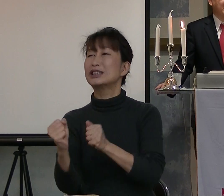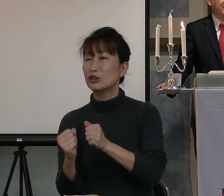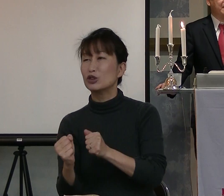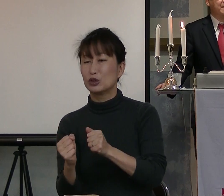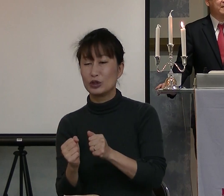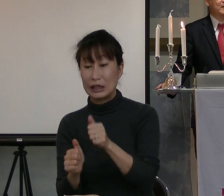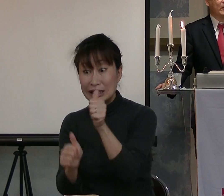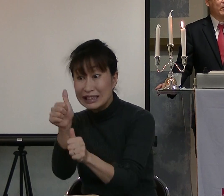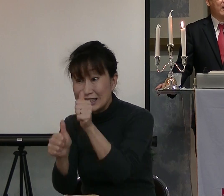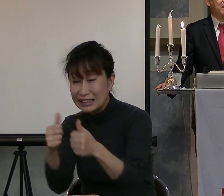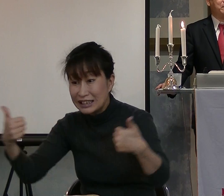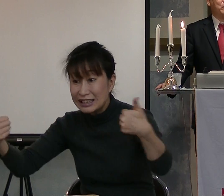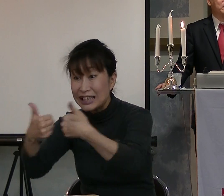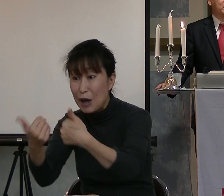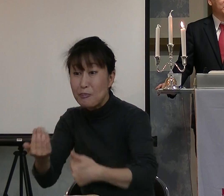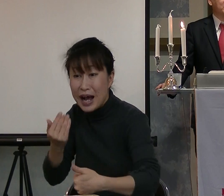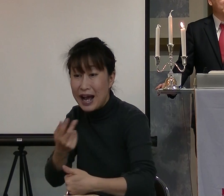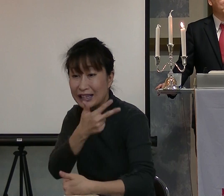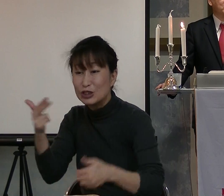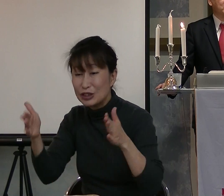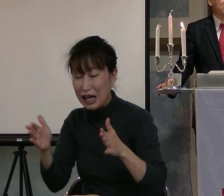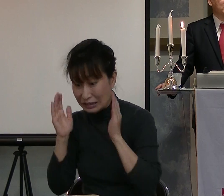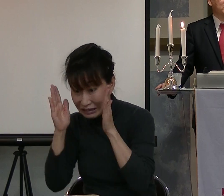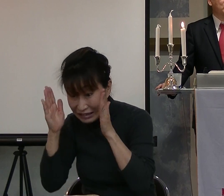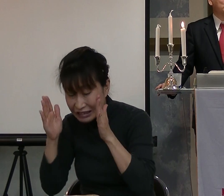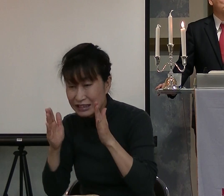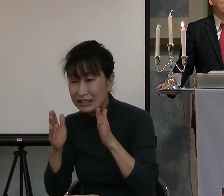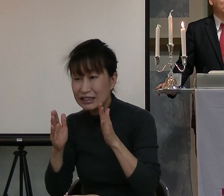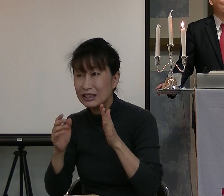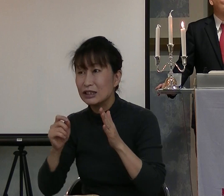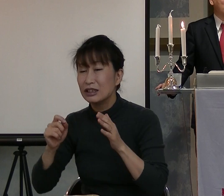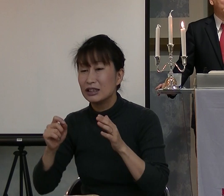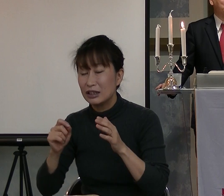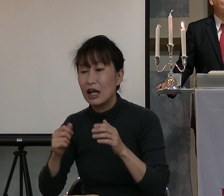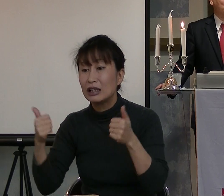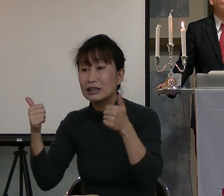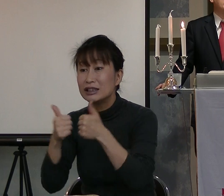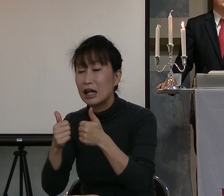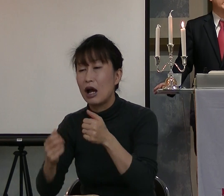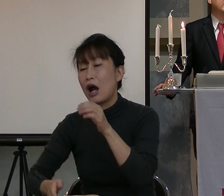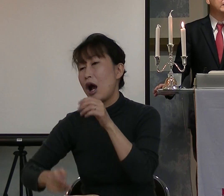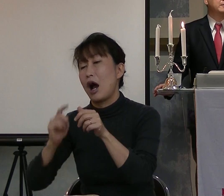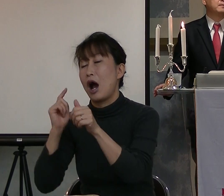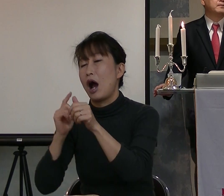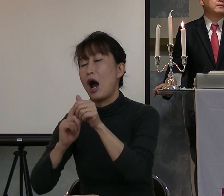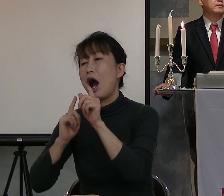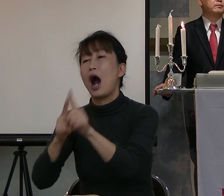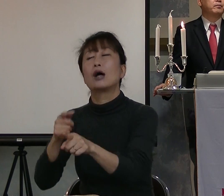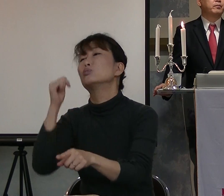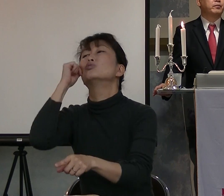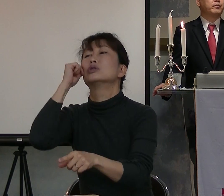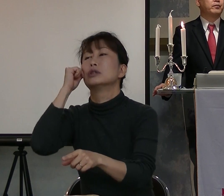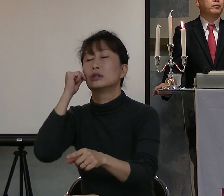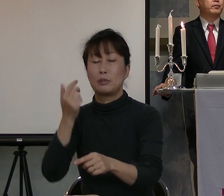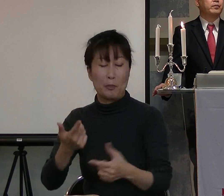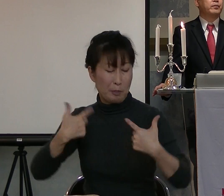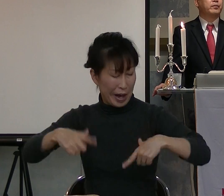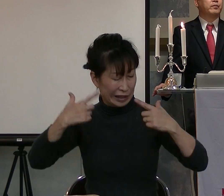ね。それはもう実力がそこがもう弱いわけなんです。